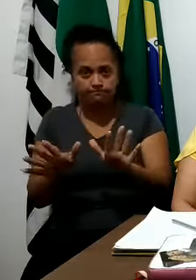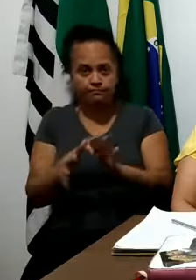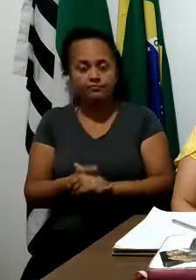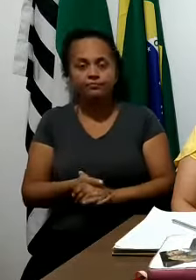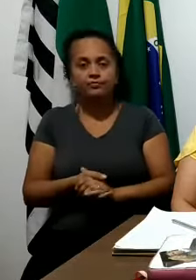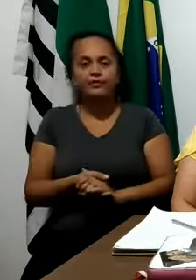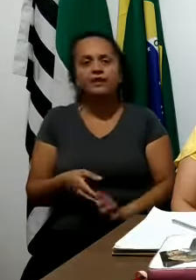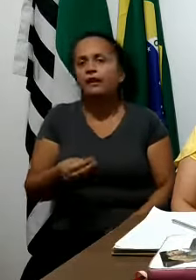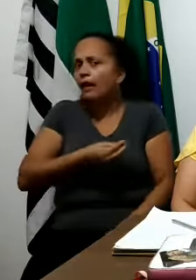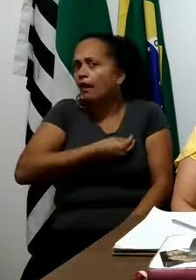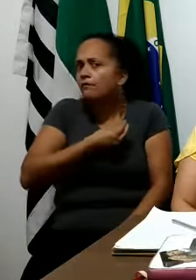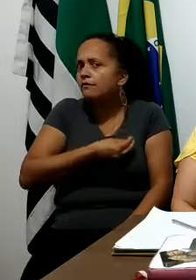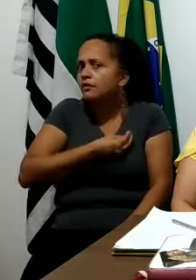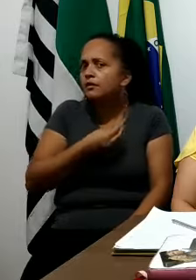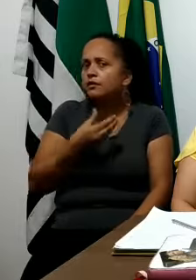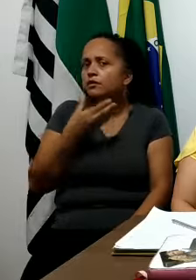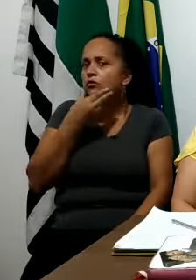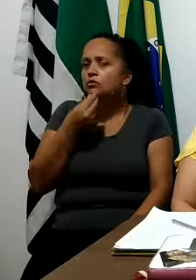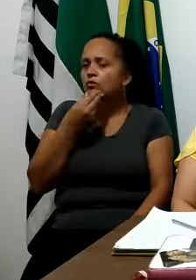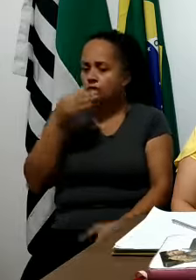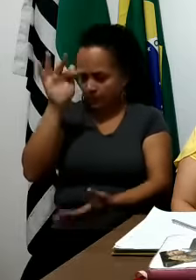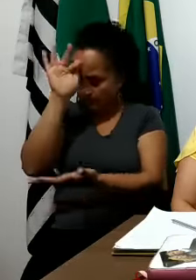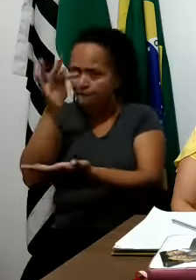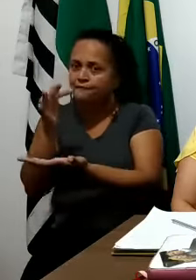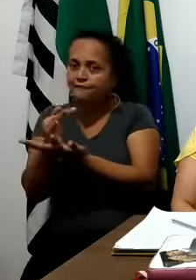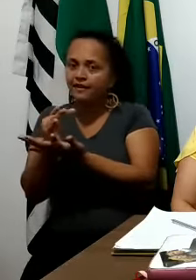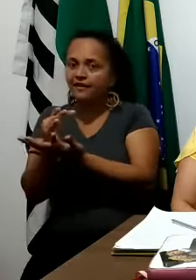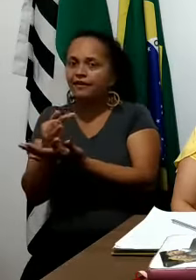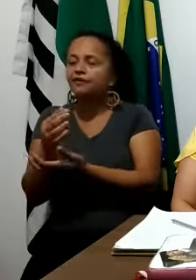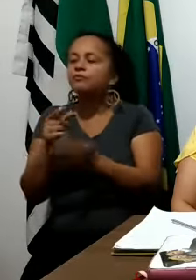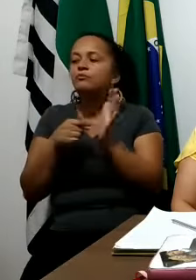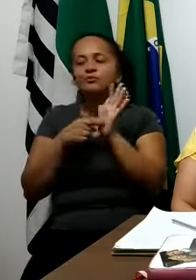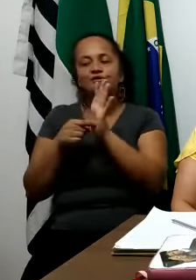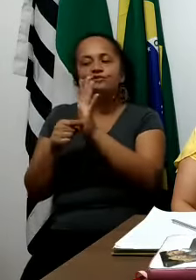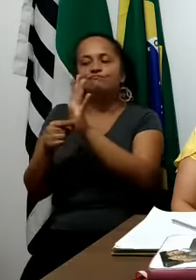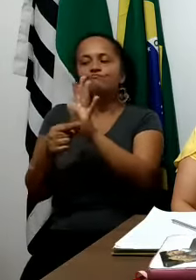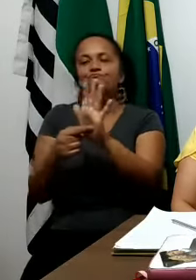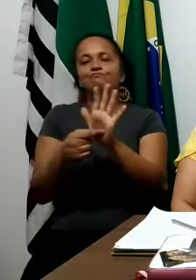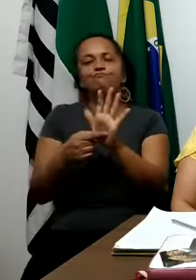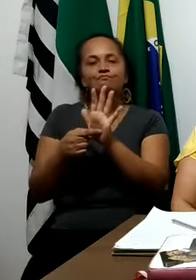fé de José falou mais do que as palavras da boca dele, irmãos. Então,